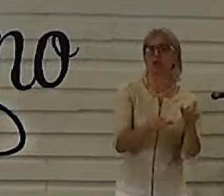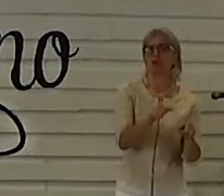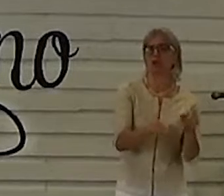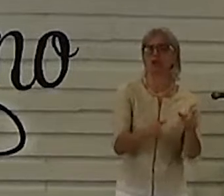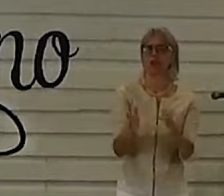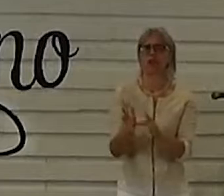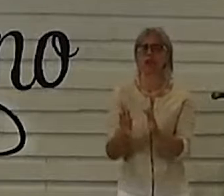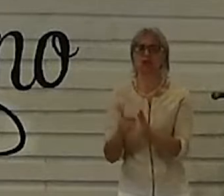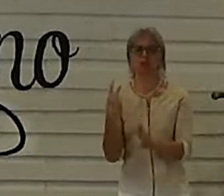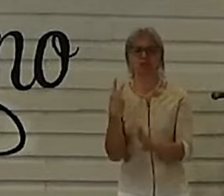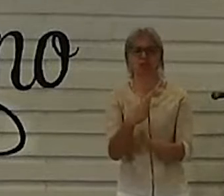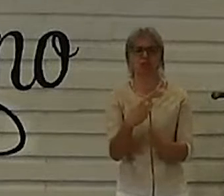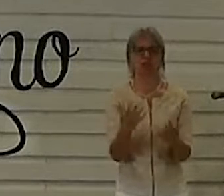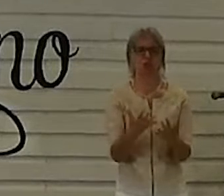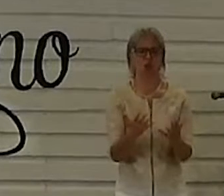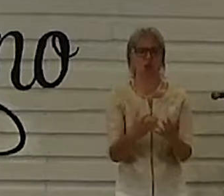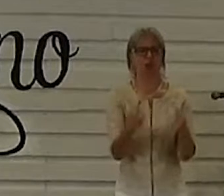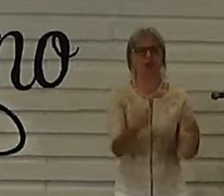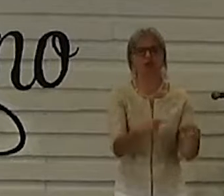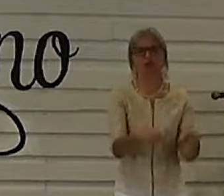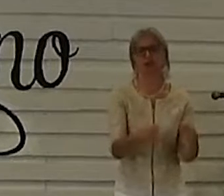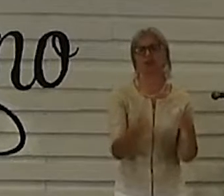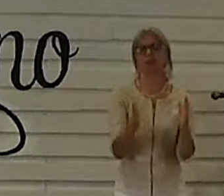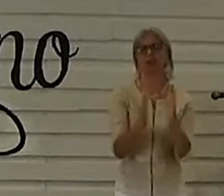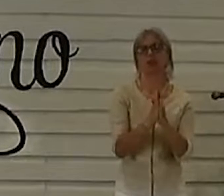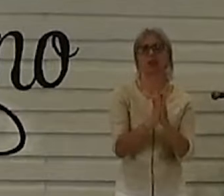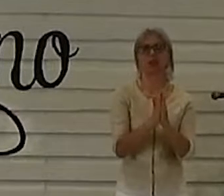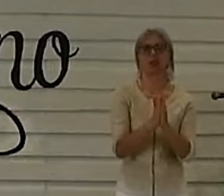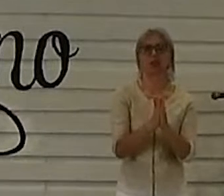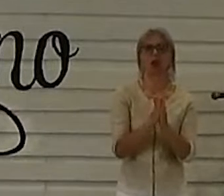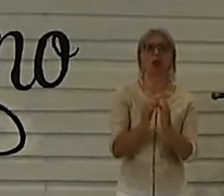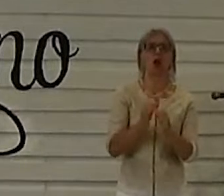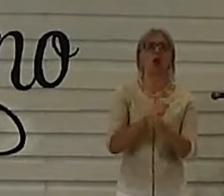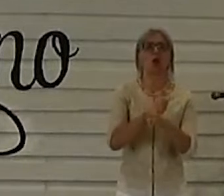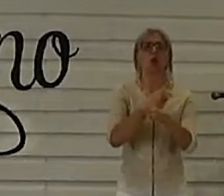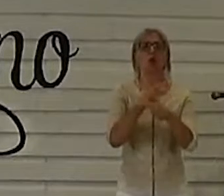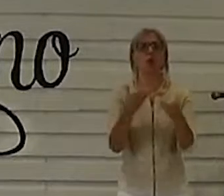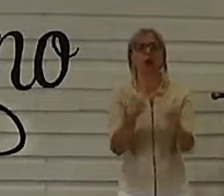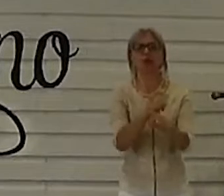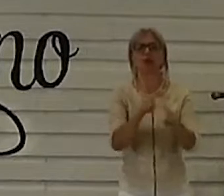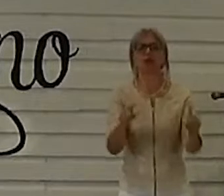Questa è la Chiesa. Quanti possono dire che giovedì è stato bellissimo stare là sotto lì?